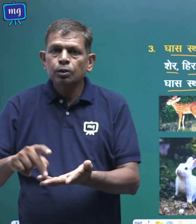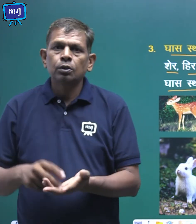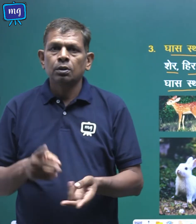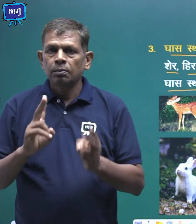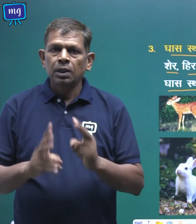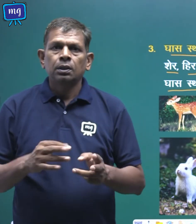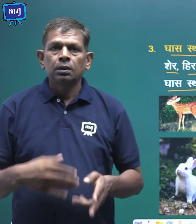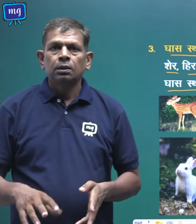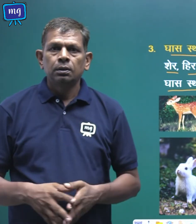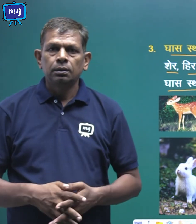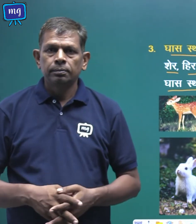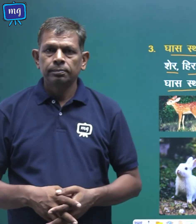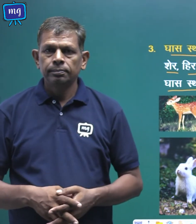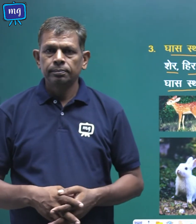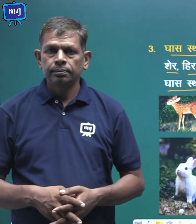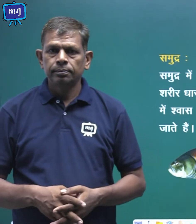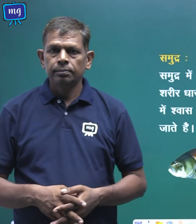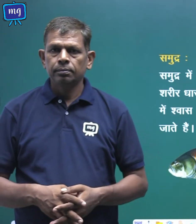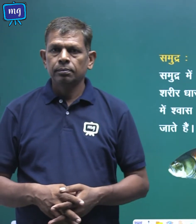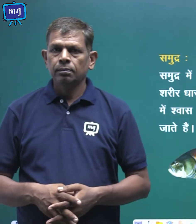पाए जाते हैं।